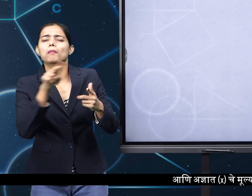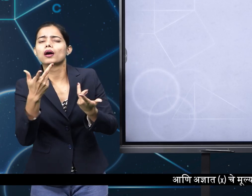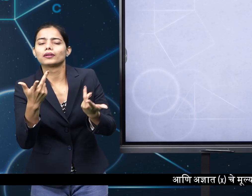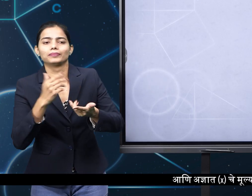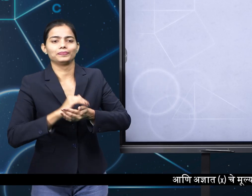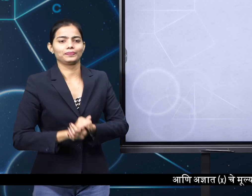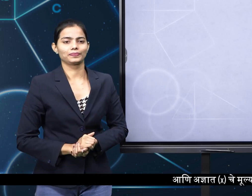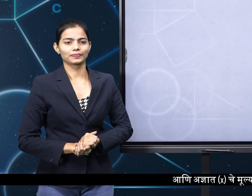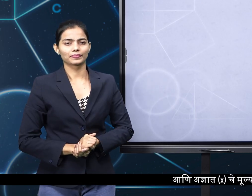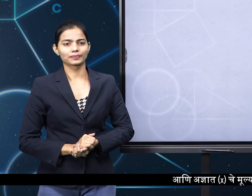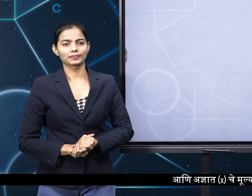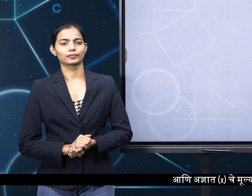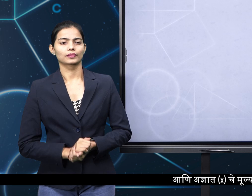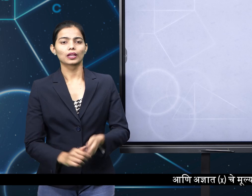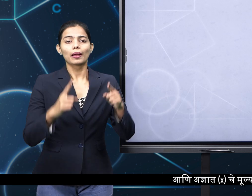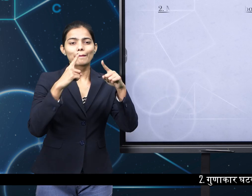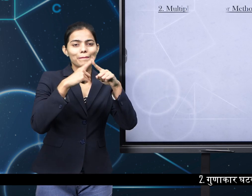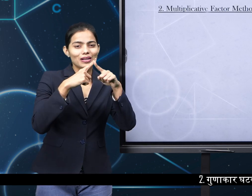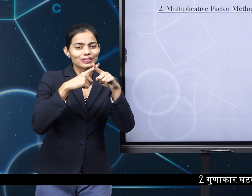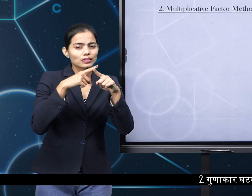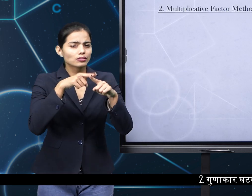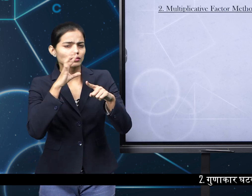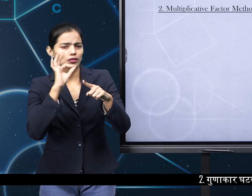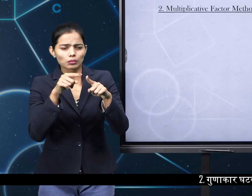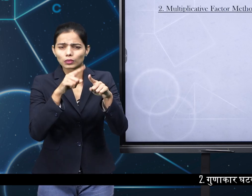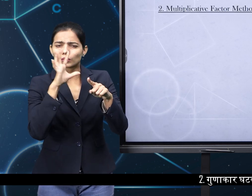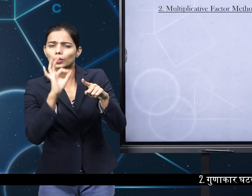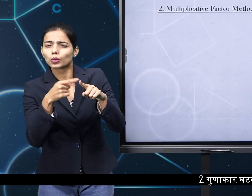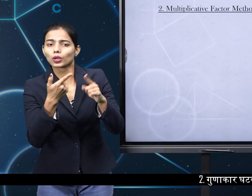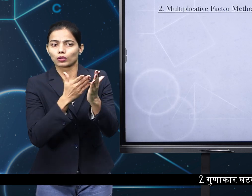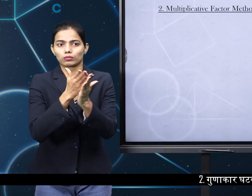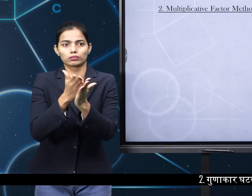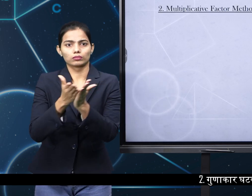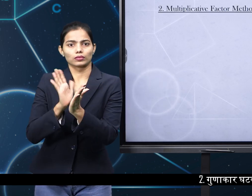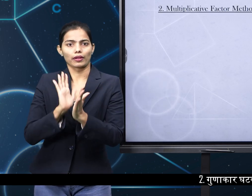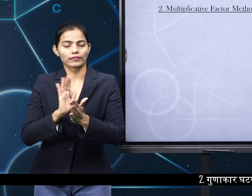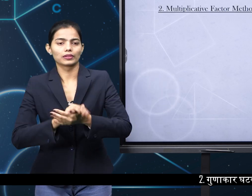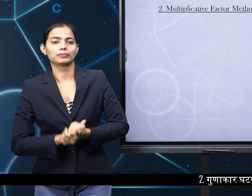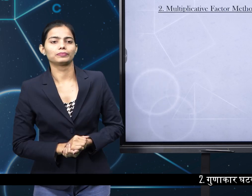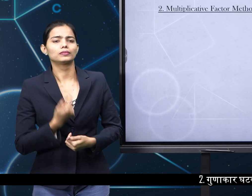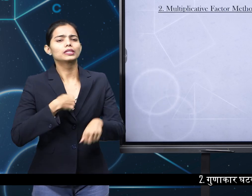आणि अज्ञात x चे मूल्य मिळवू शकतो. 2. गुणाकार घटक पद्धत.